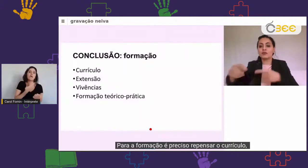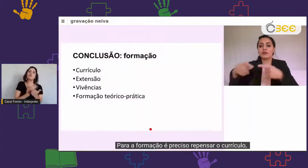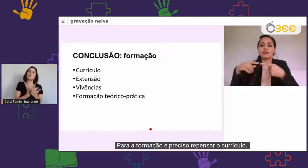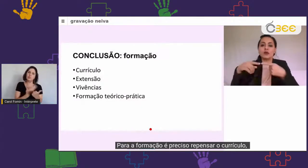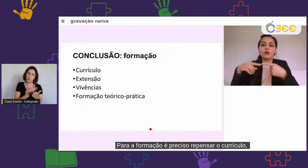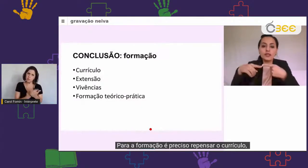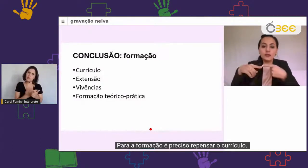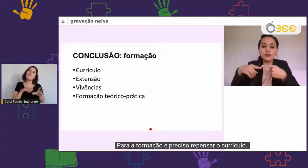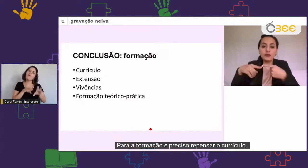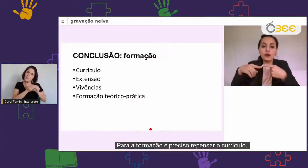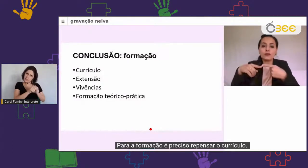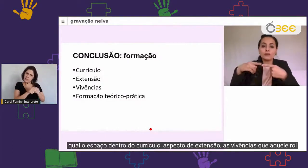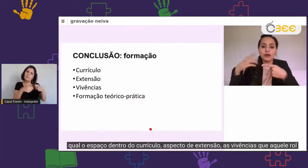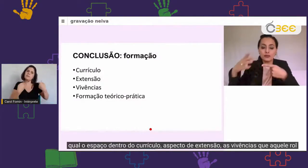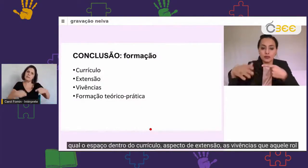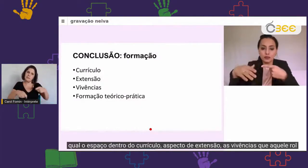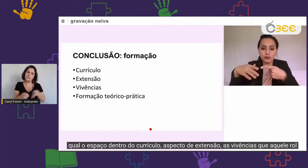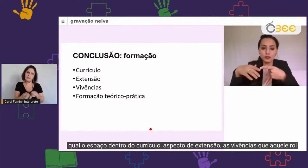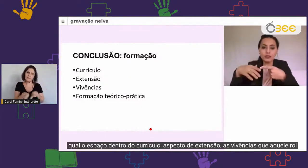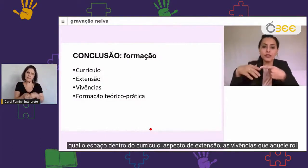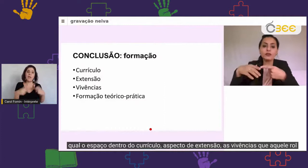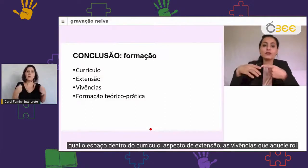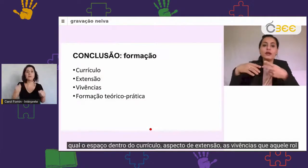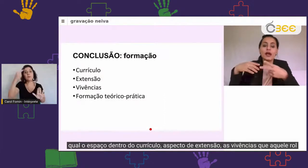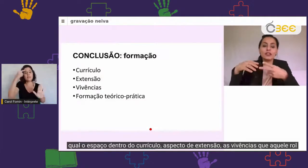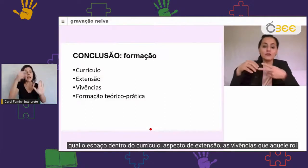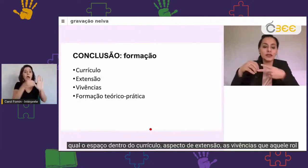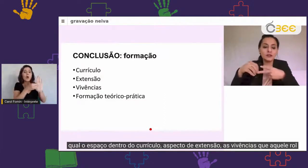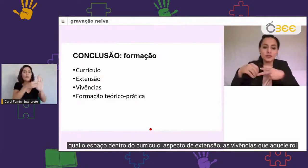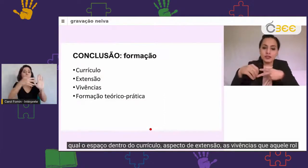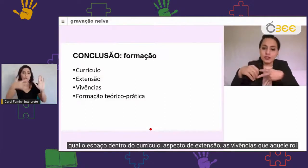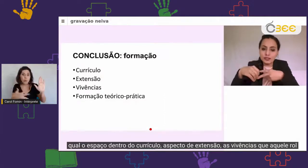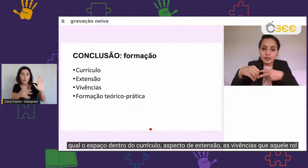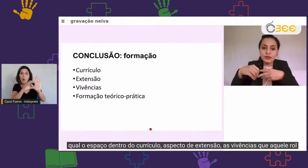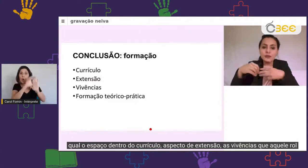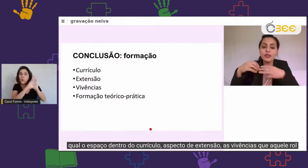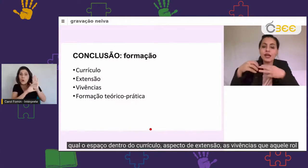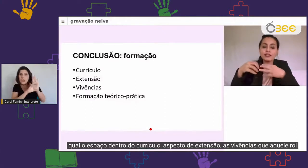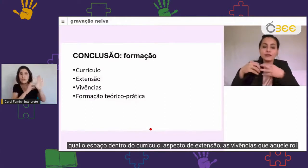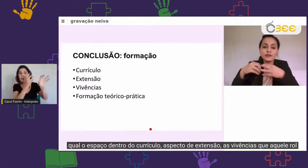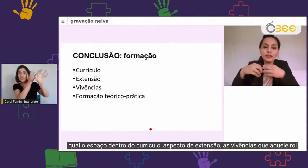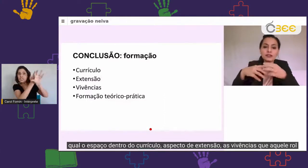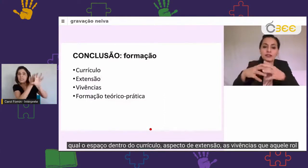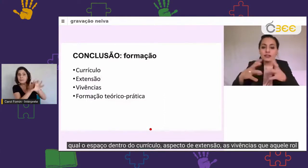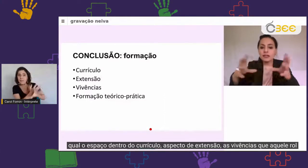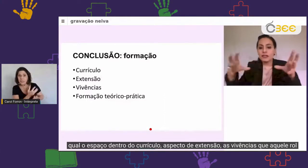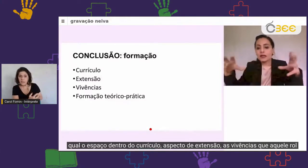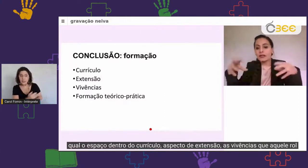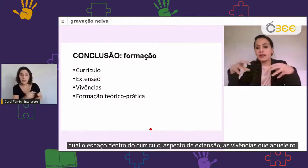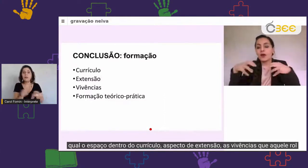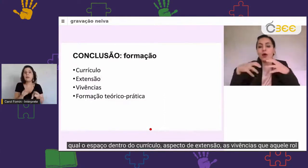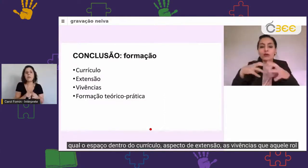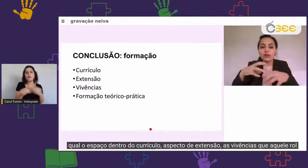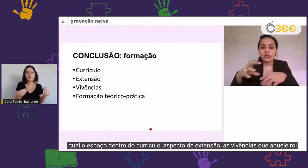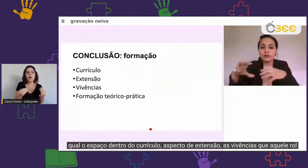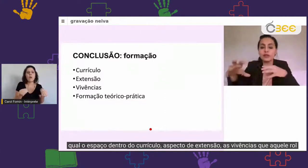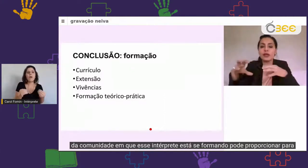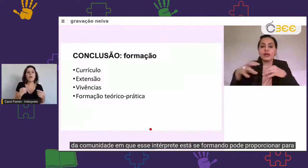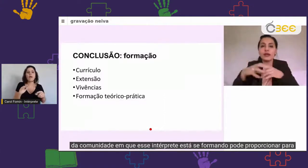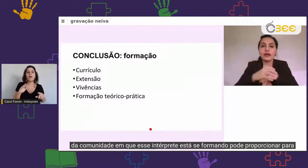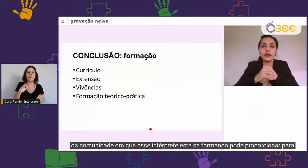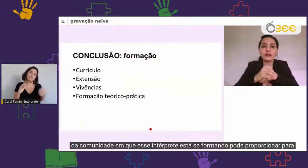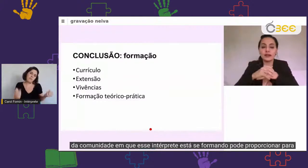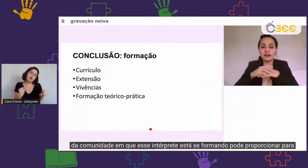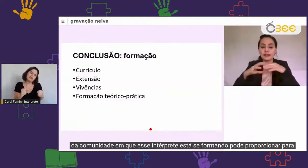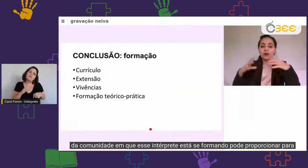para a formação, eu preciso pensar o currículo, qual o espaço dentro do currículo, aspectos de extensão, as vivências que aquele